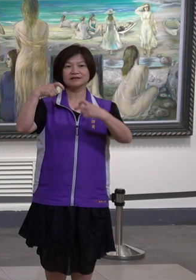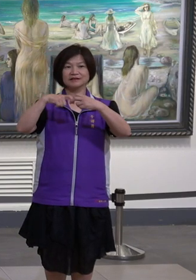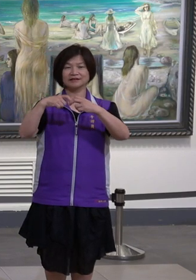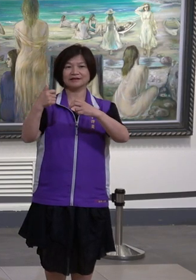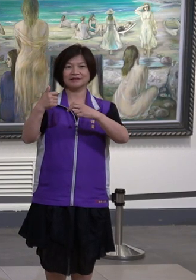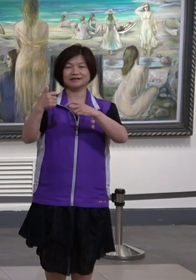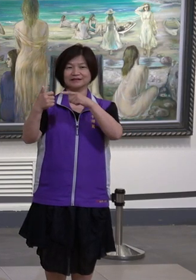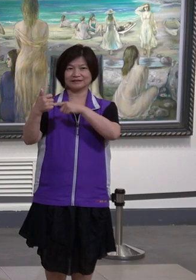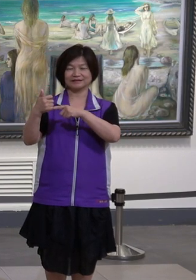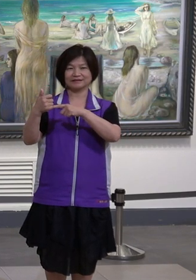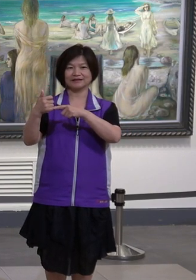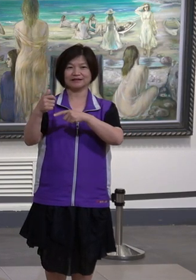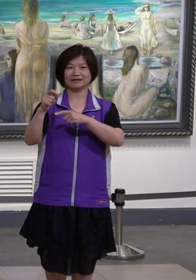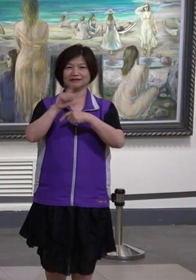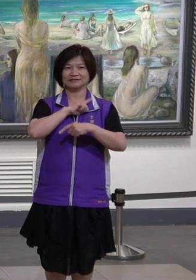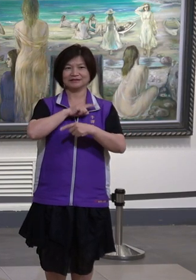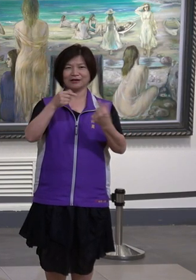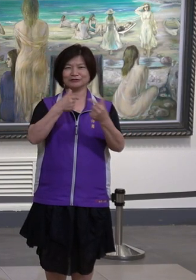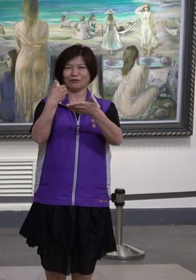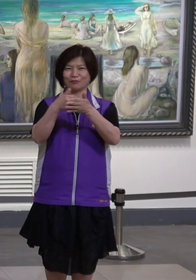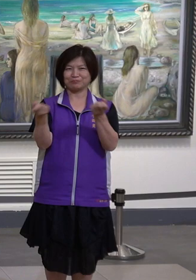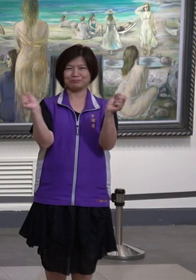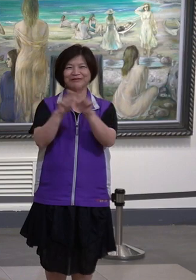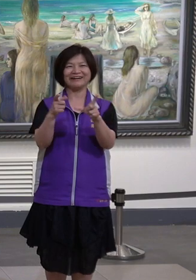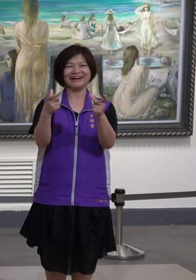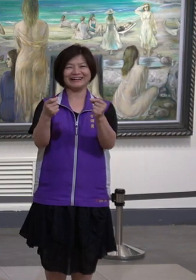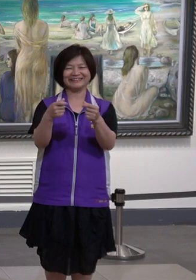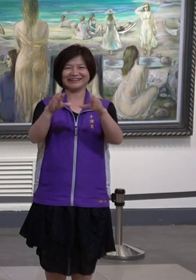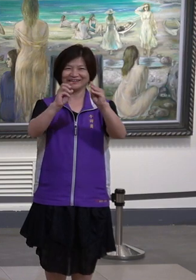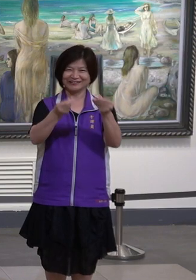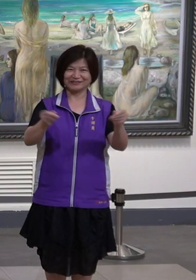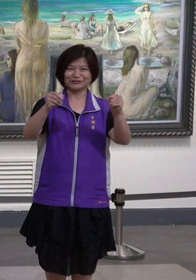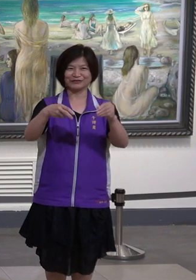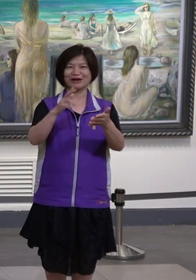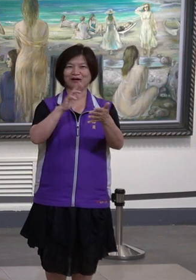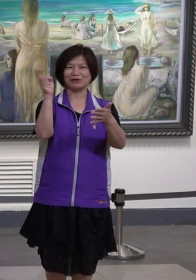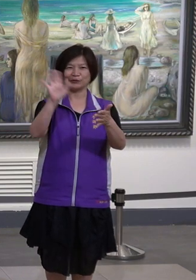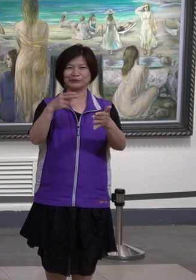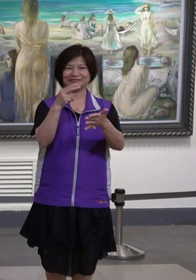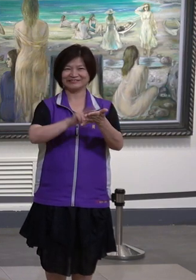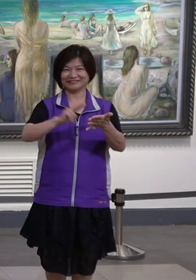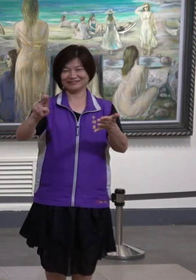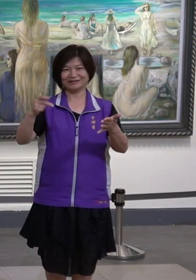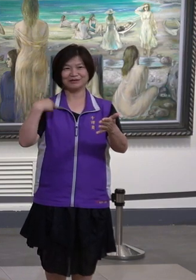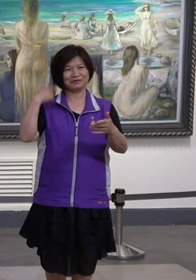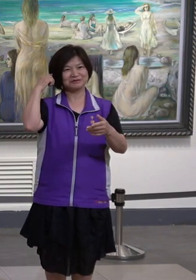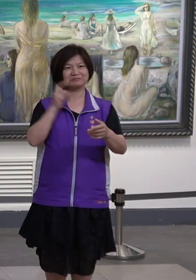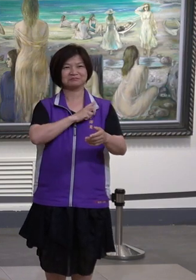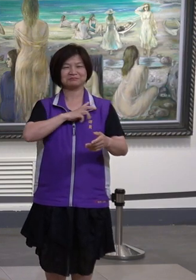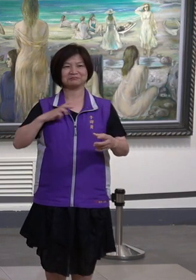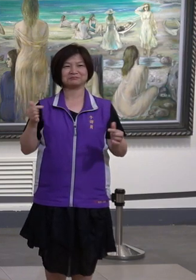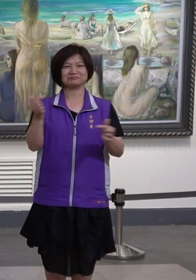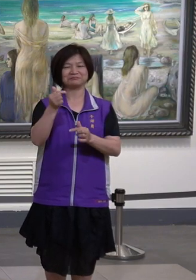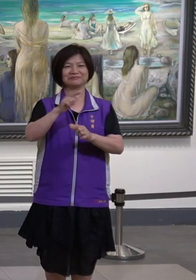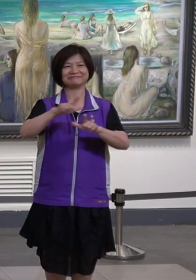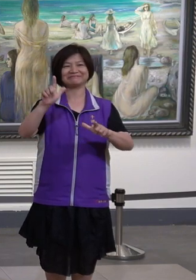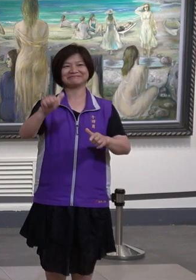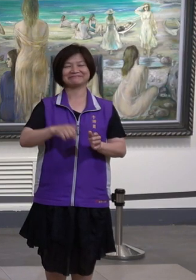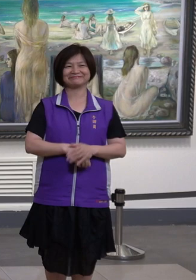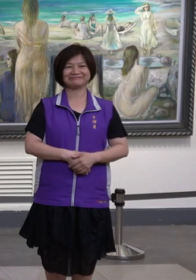授是集油画、雕塑、水彩全方位的国际大艺术